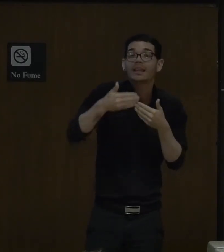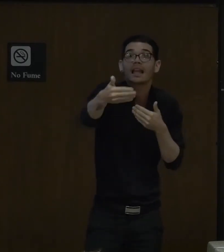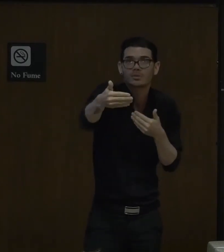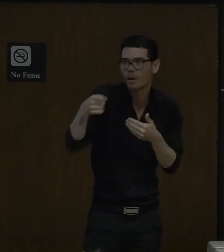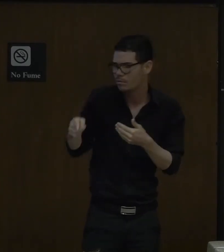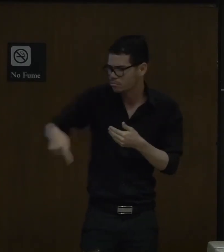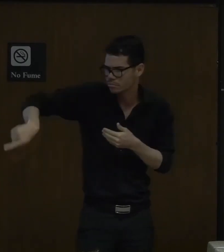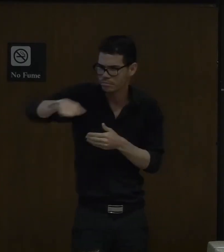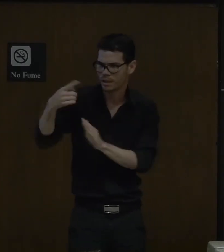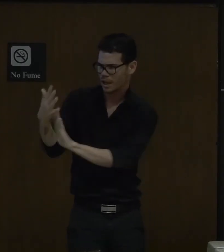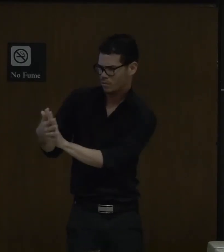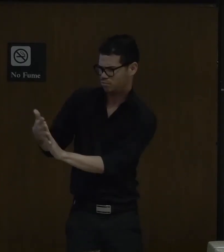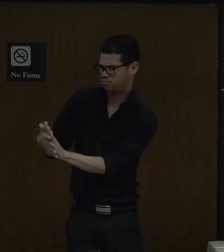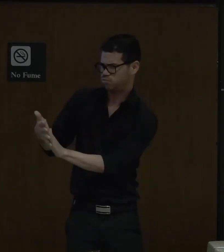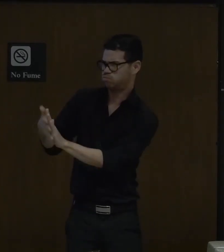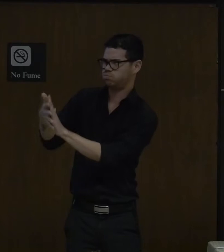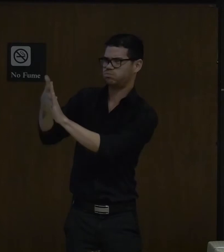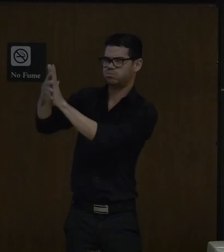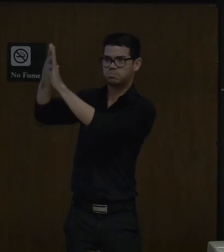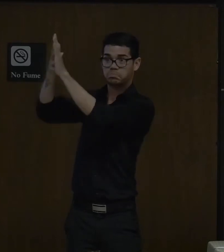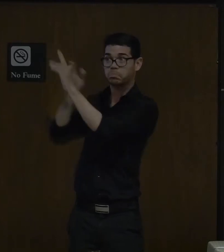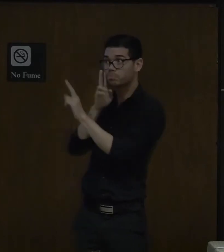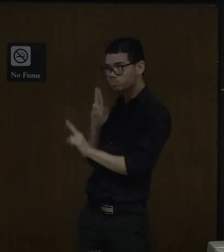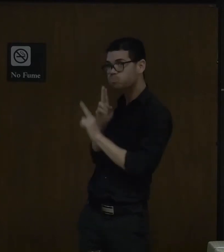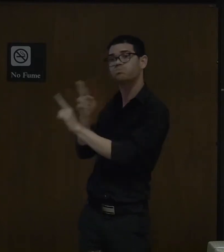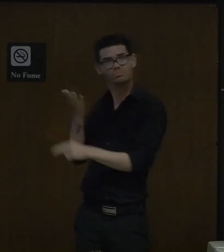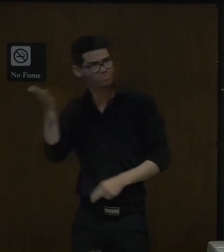las lenguas de señas como lengua.